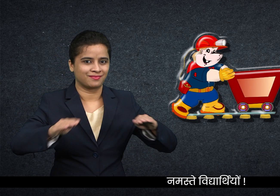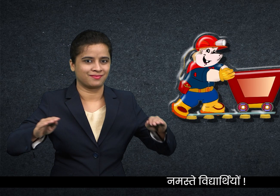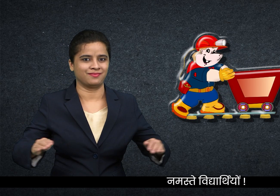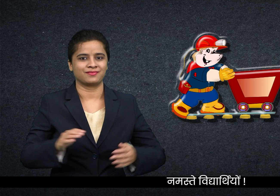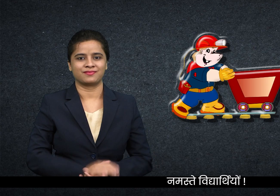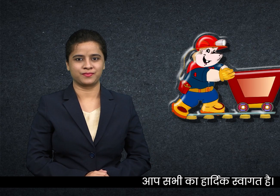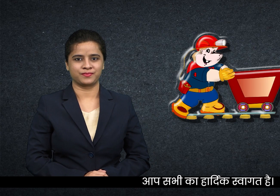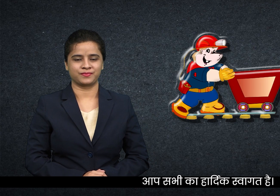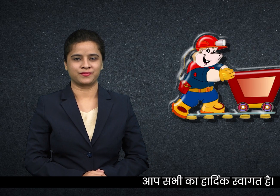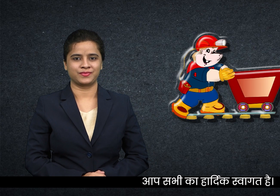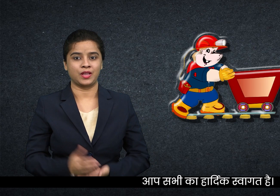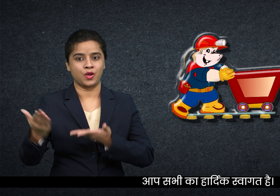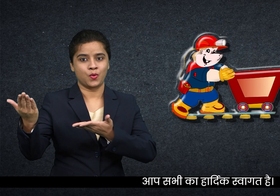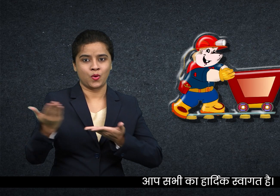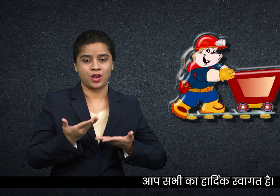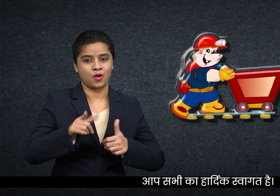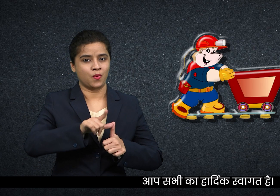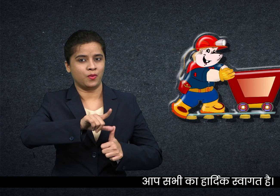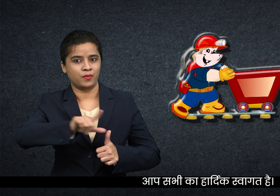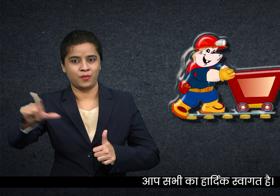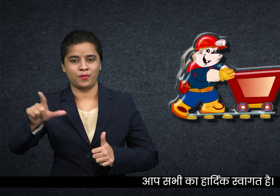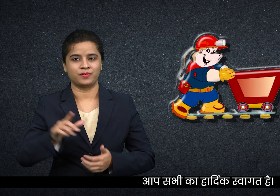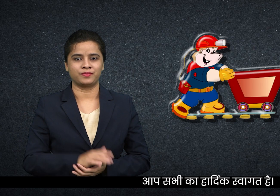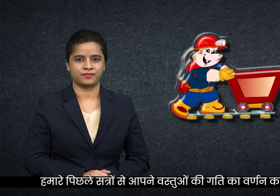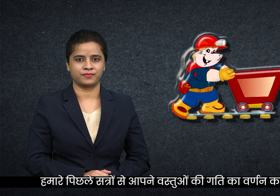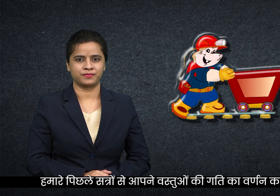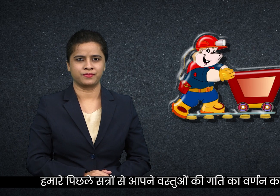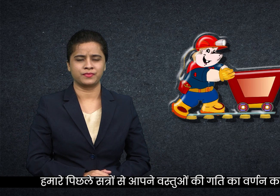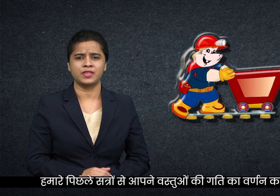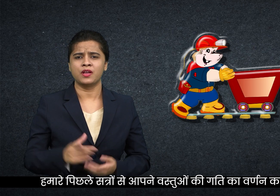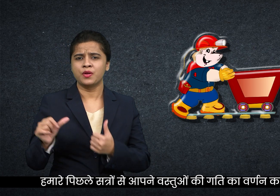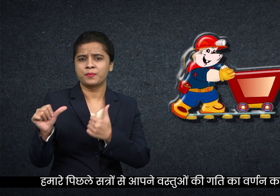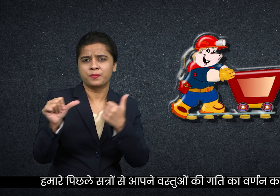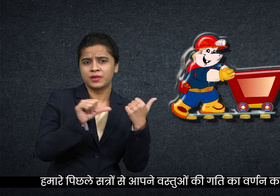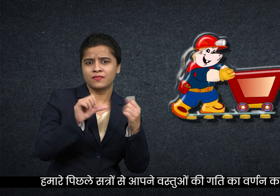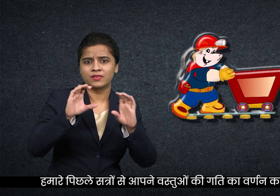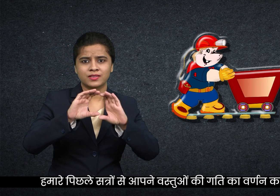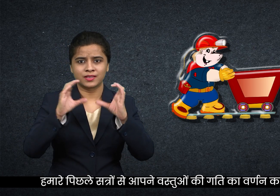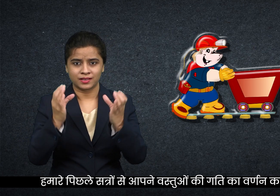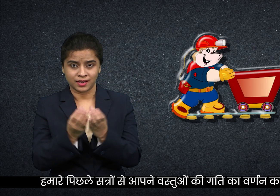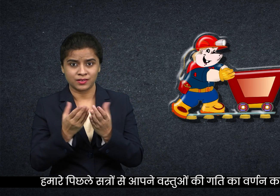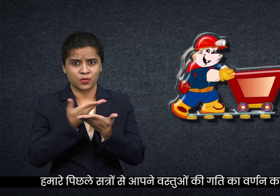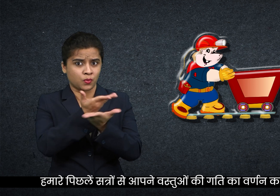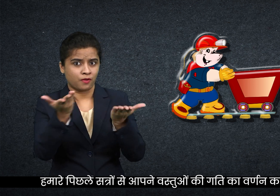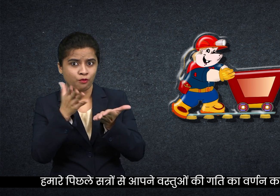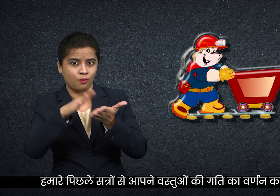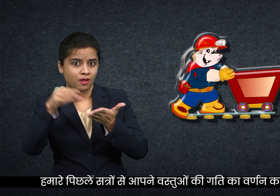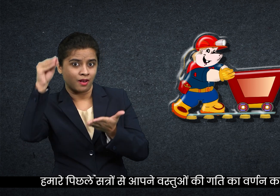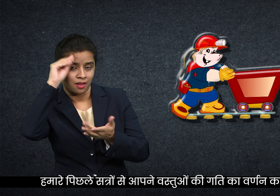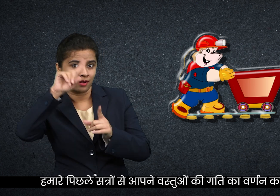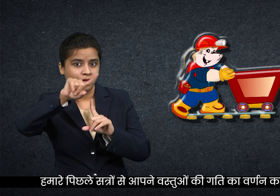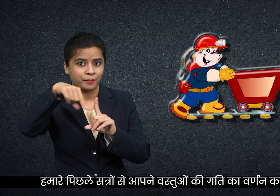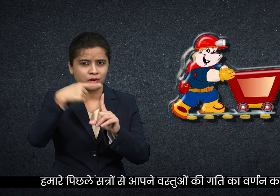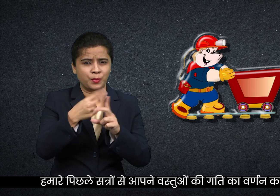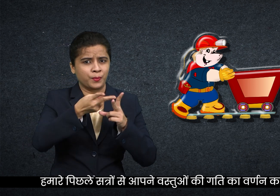साथियों, आप सभी का हार्दिक स्वागत है। हमारे पिछले सत्रों से आपने